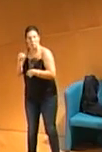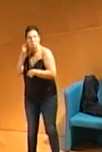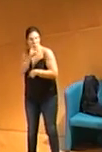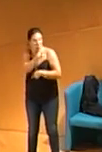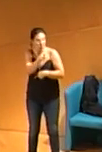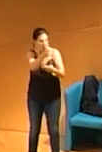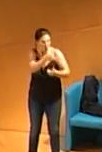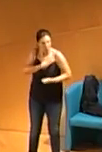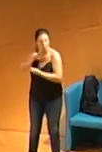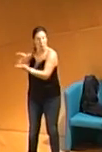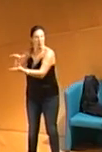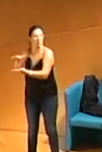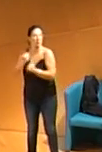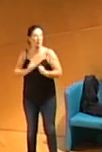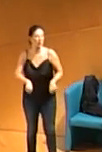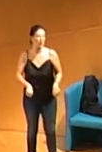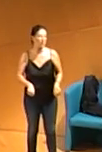Oui, c'est ça.